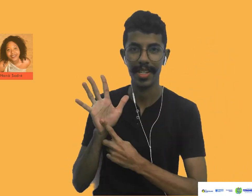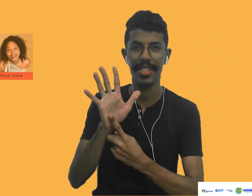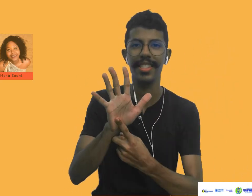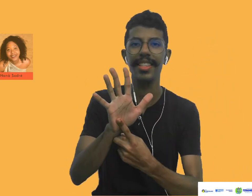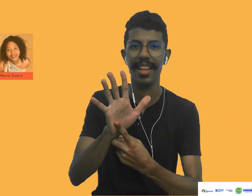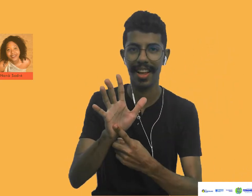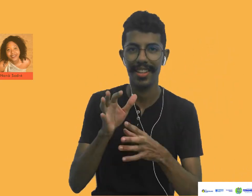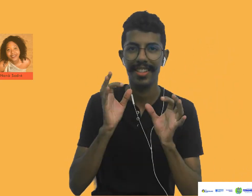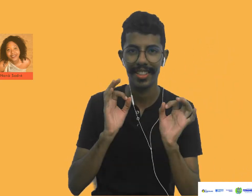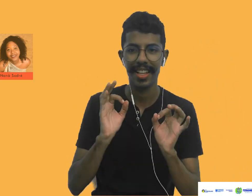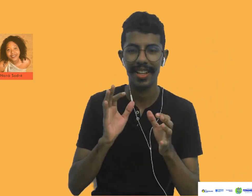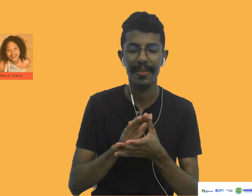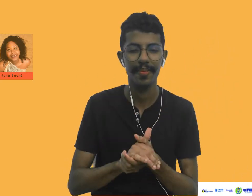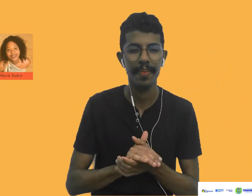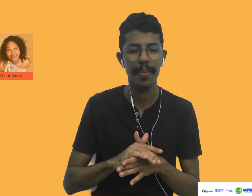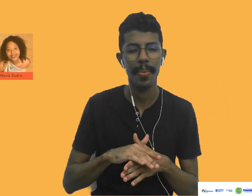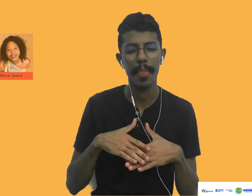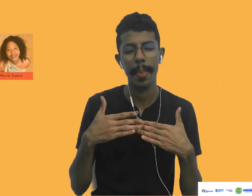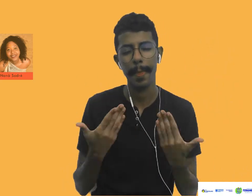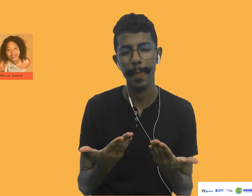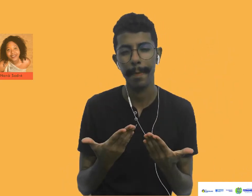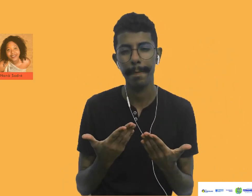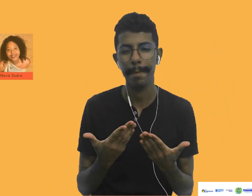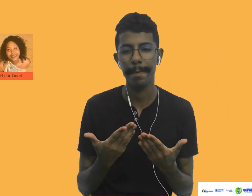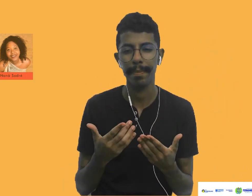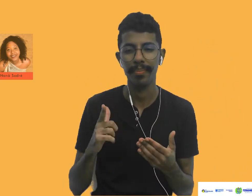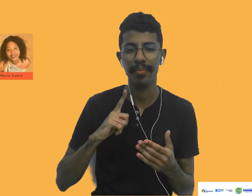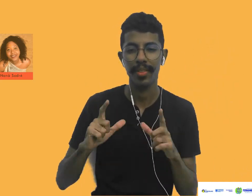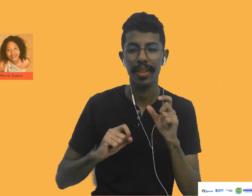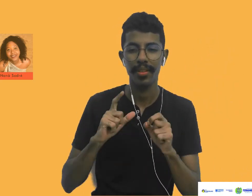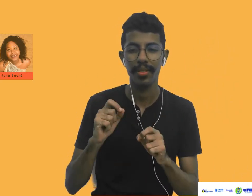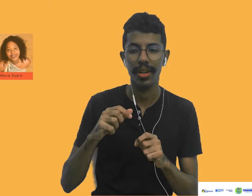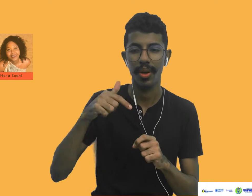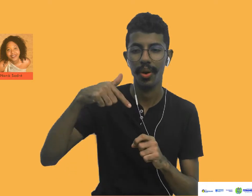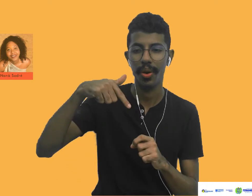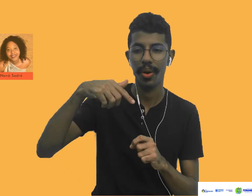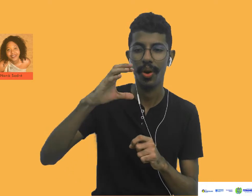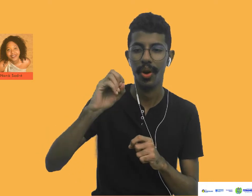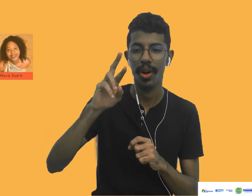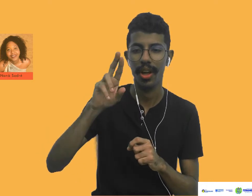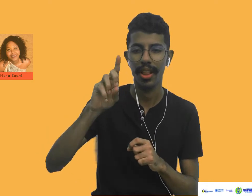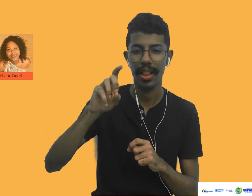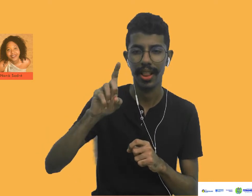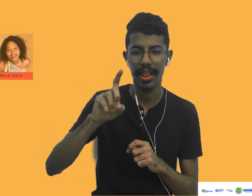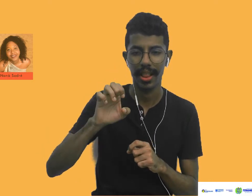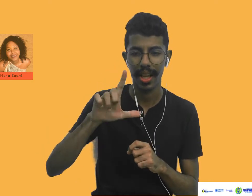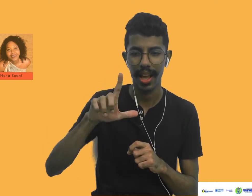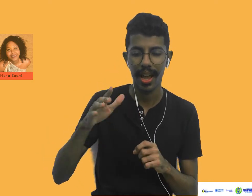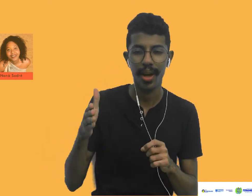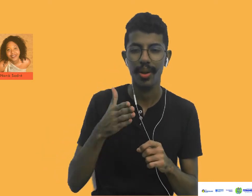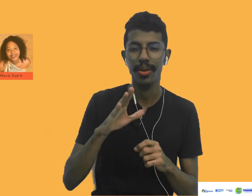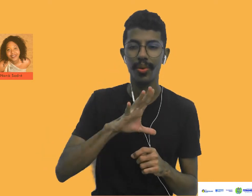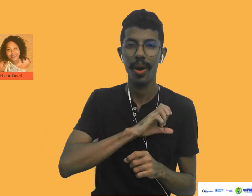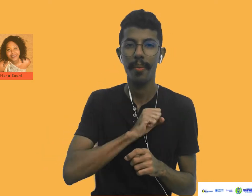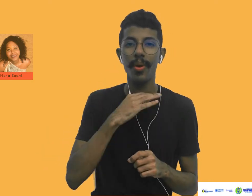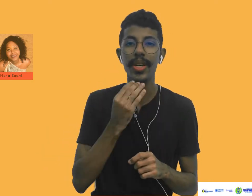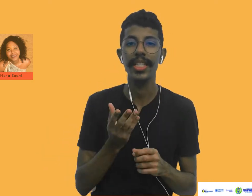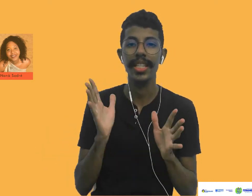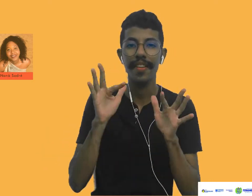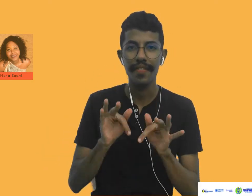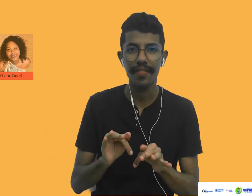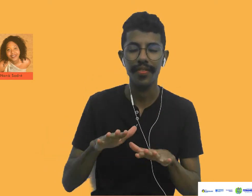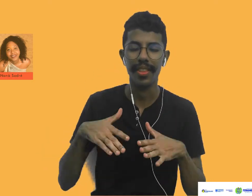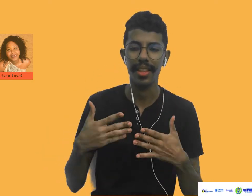cena, para o palco, né? E aí ele me deu o Cordel do Amor Sem Fim, que é de Cláudia Barral, uma baiana, me